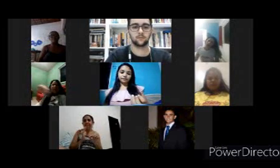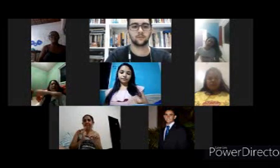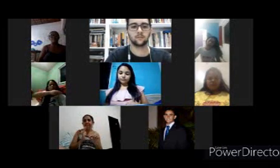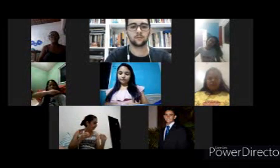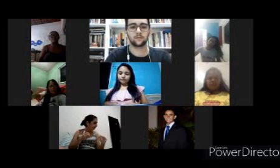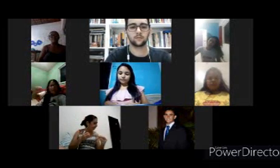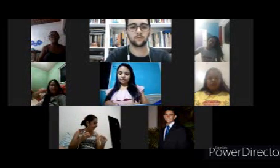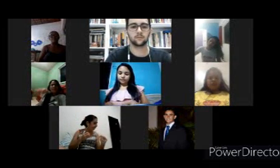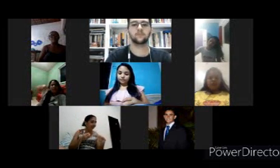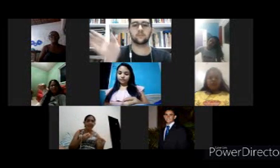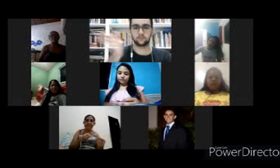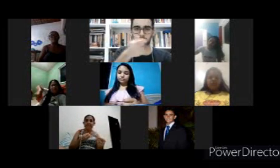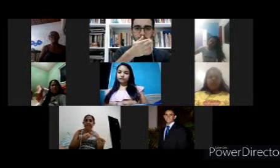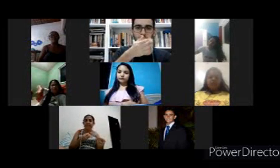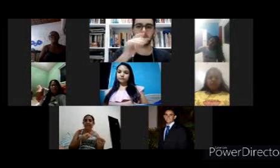Aí o espaço, né? Não.